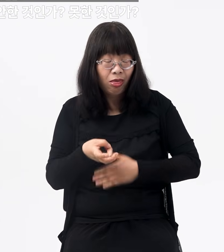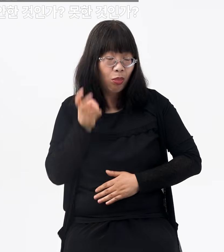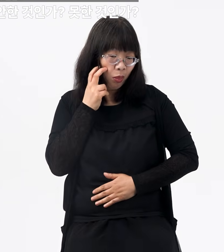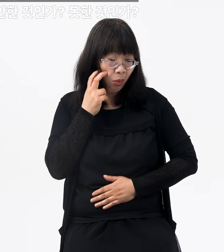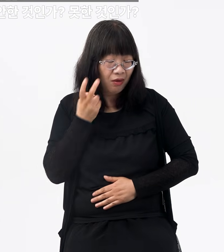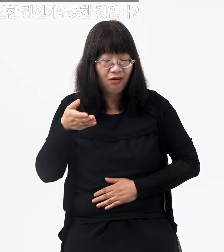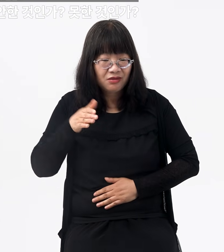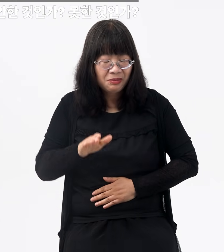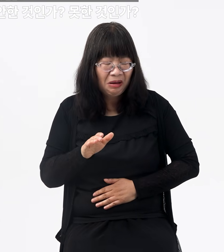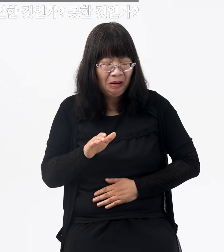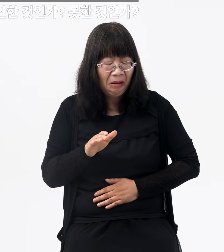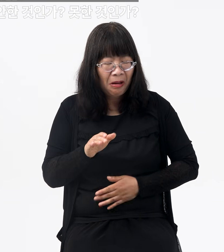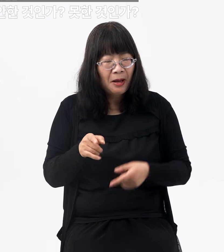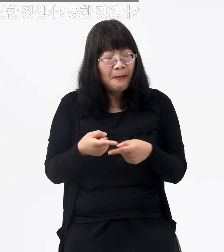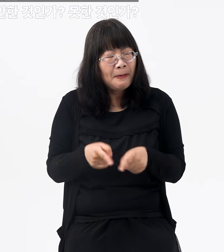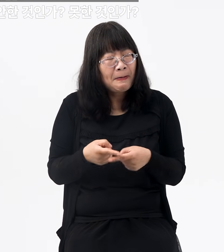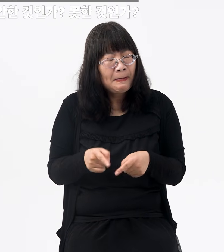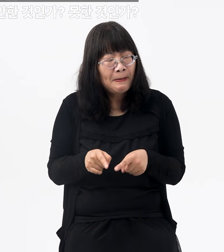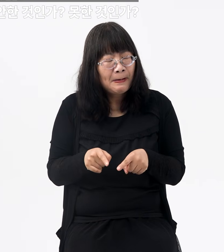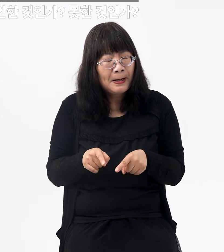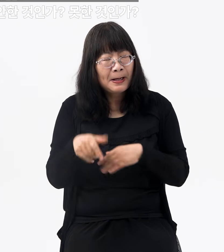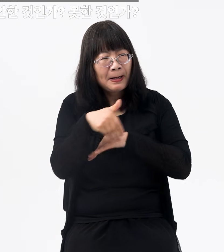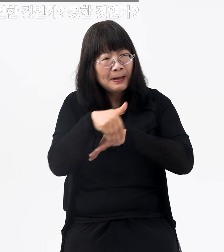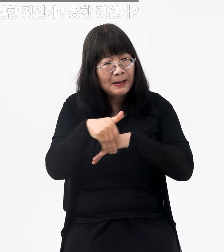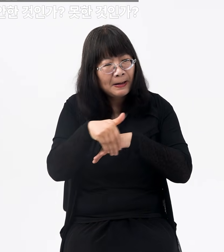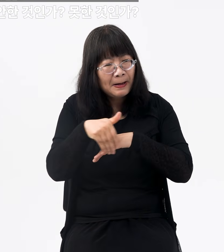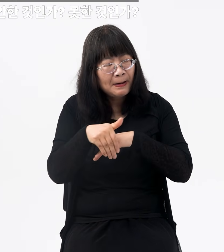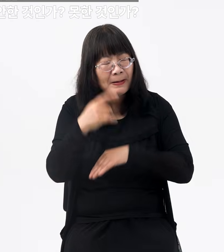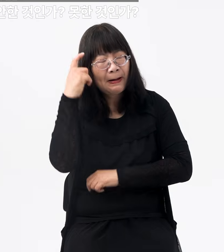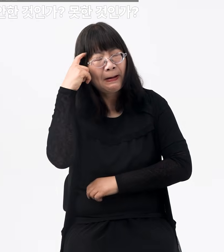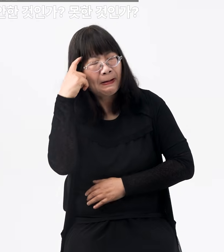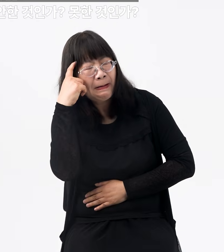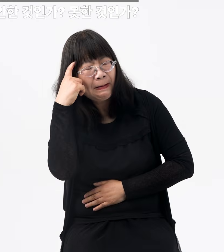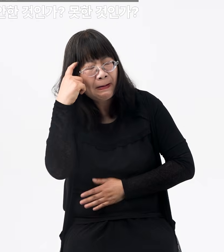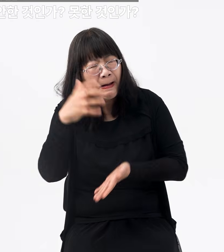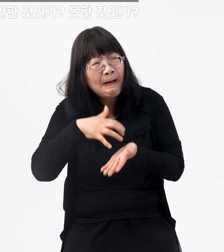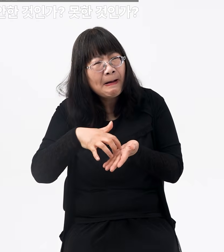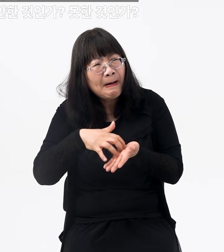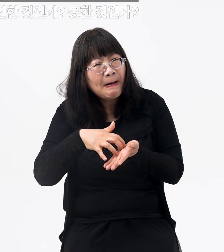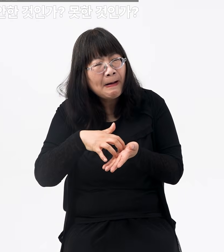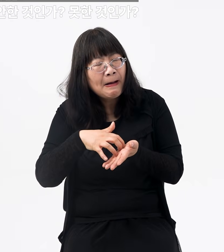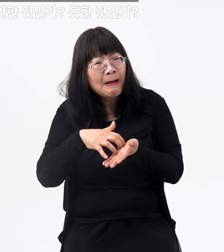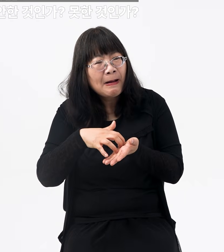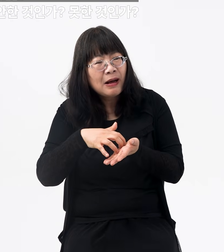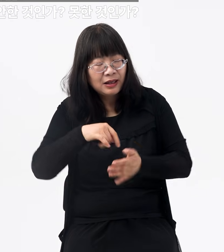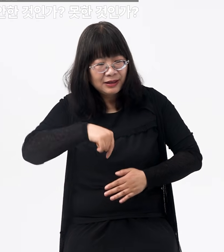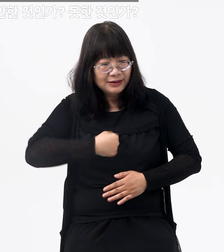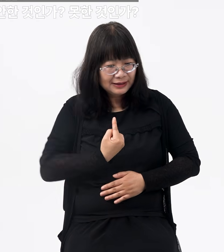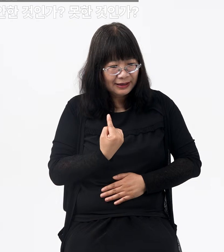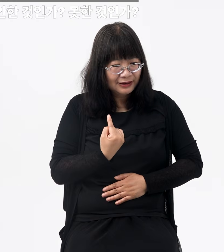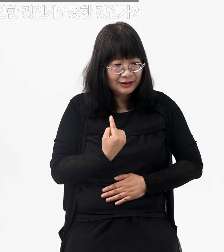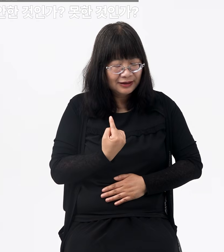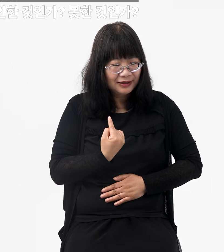자꾸 분석하고 계산해요. 하나님의 명령을 관리한단 말이에요.